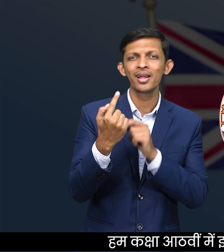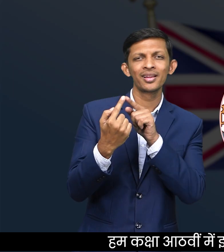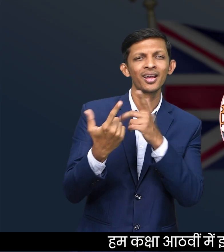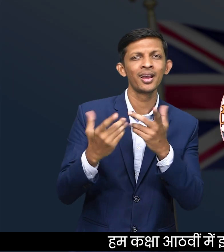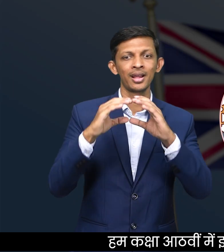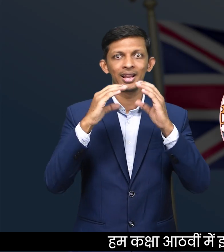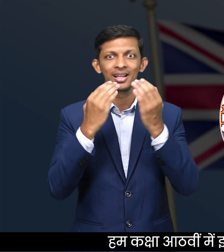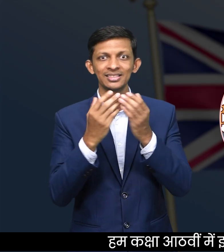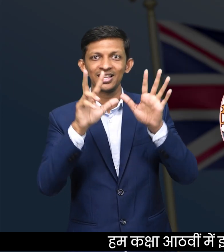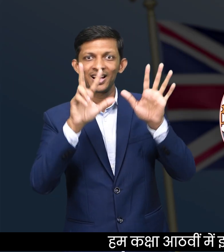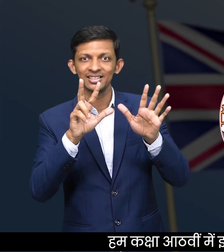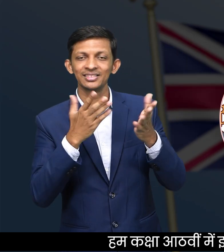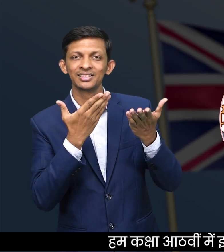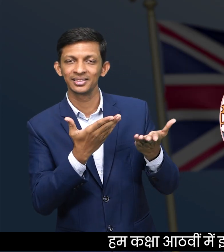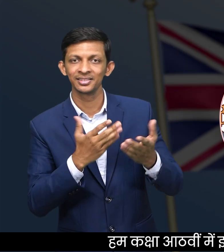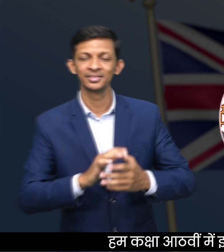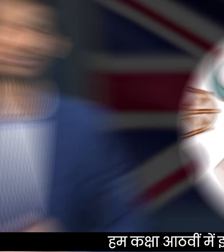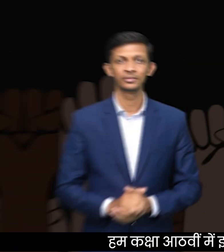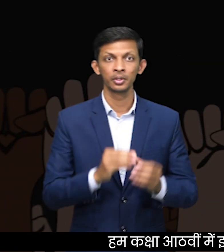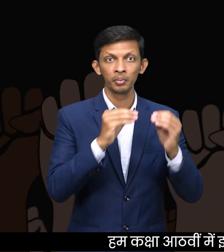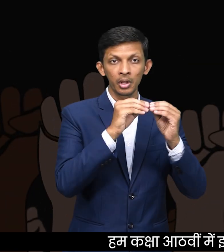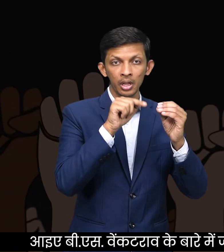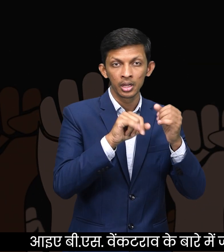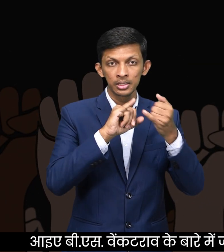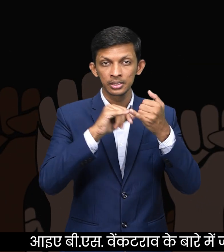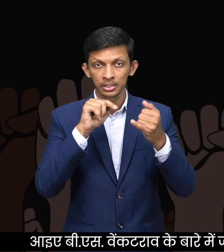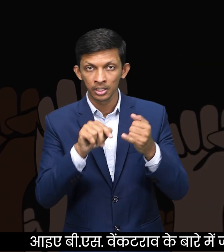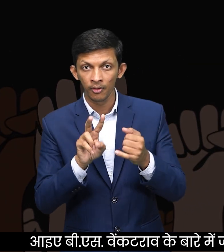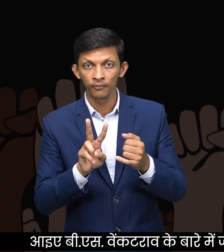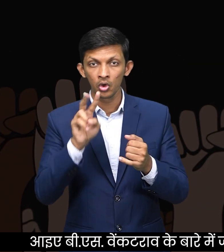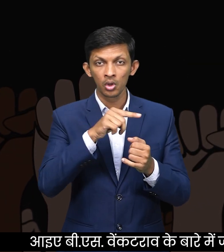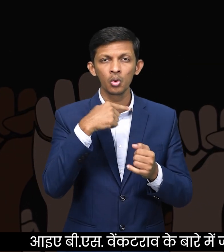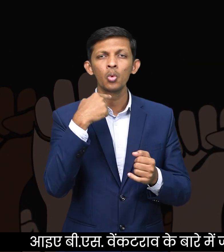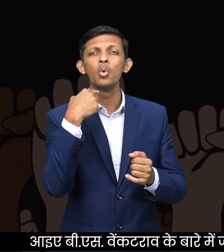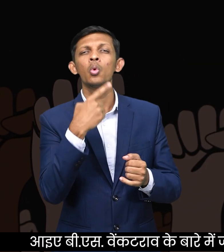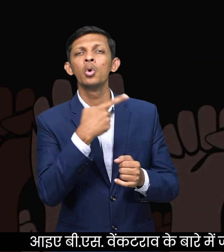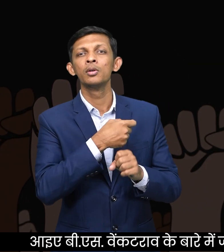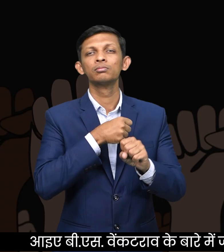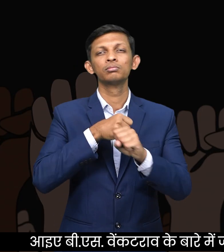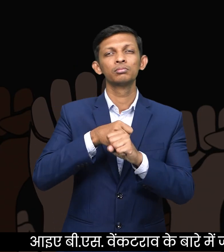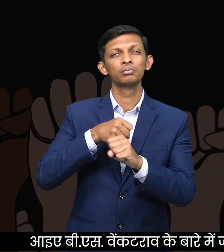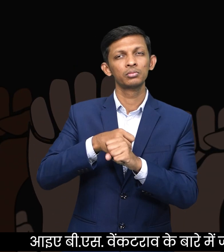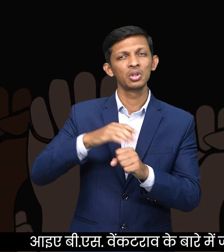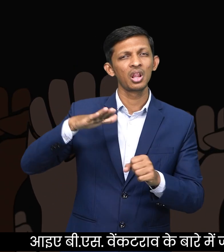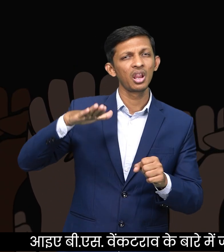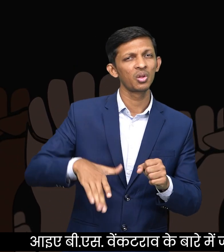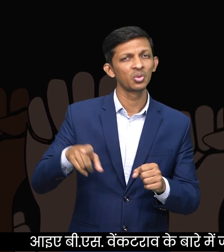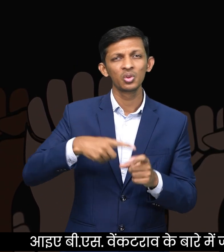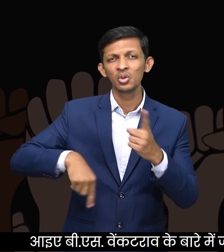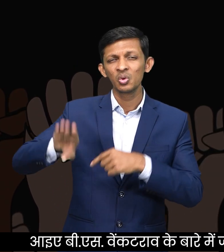इनमें से एक व्यक्ति का अन्वेषण करेंगे। आइए B.S. वेंकटराव के बारे में जानते हैं, जिन्होंने